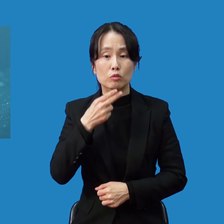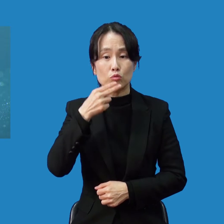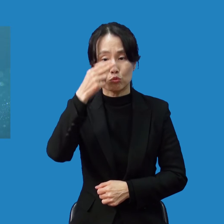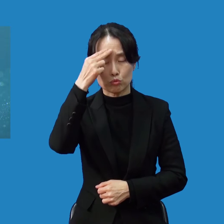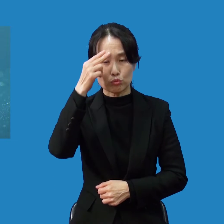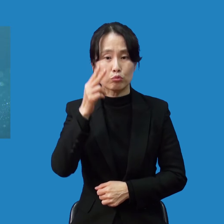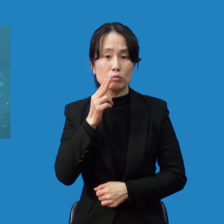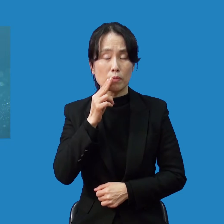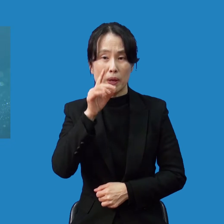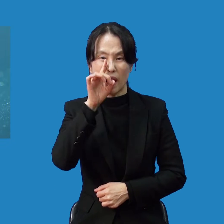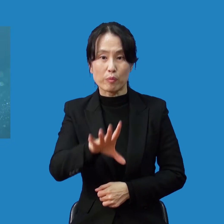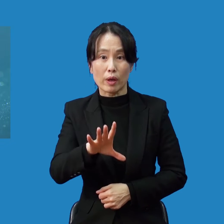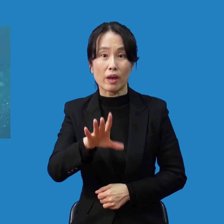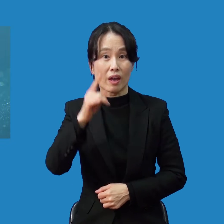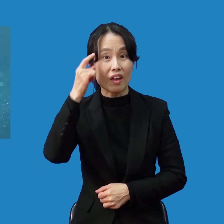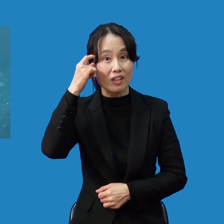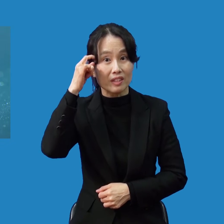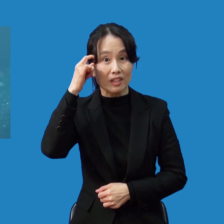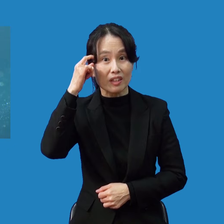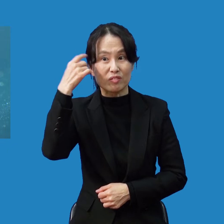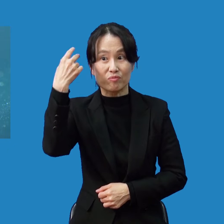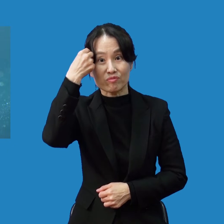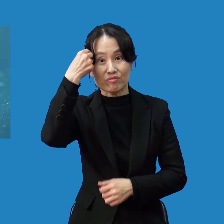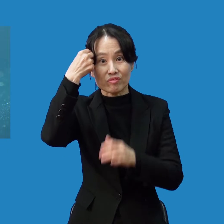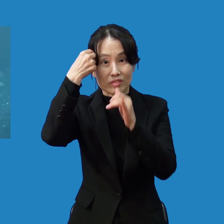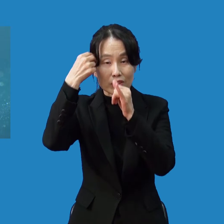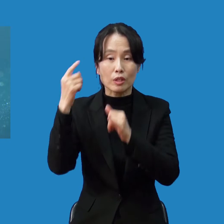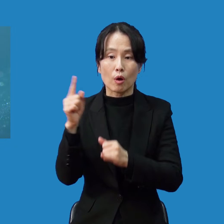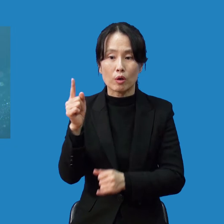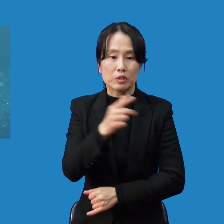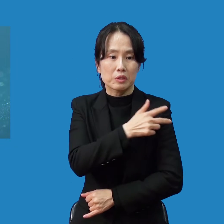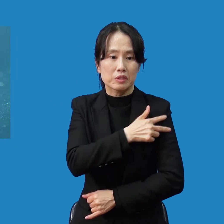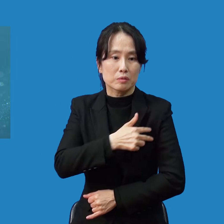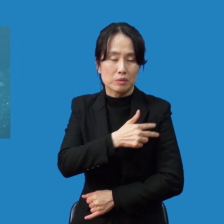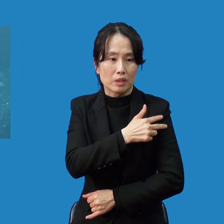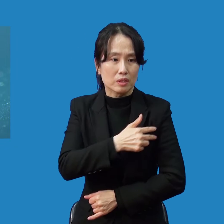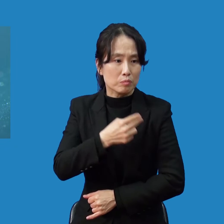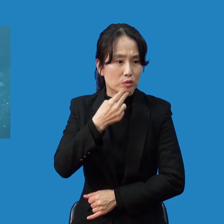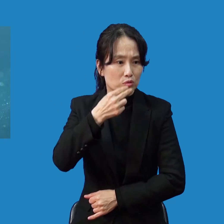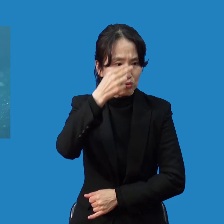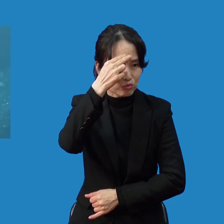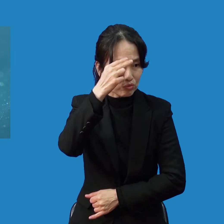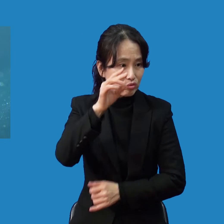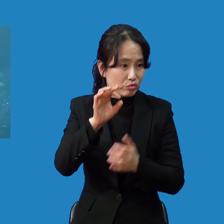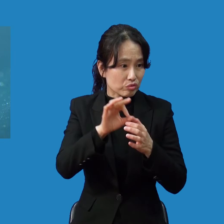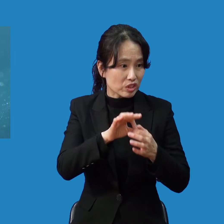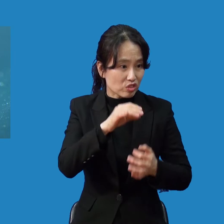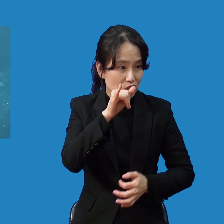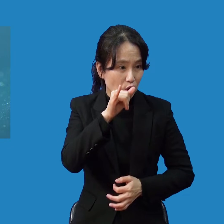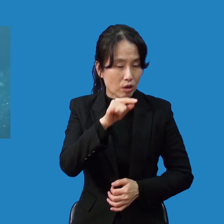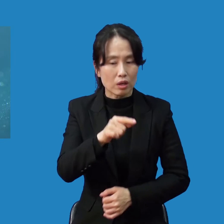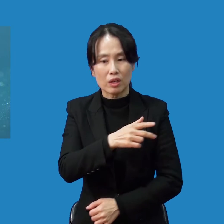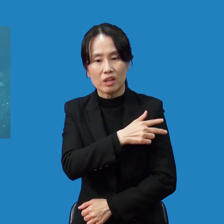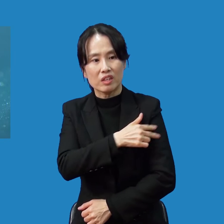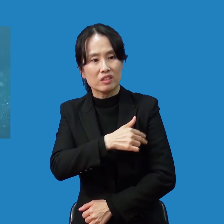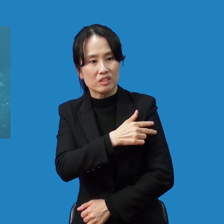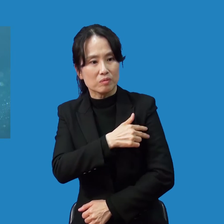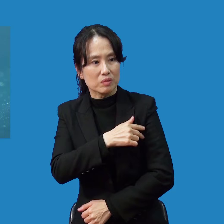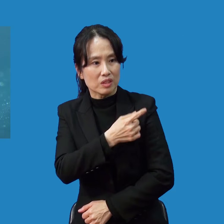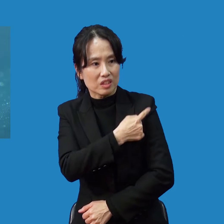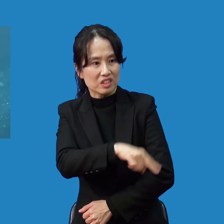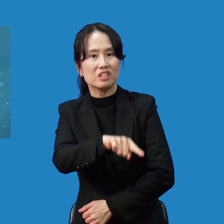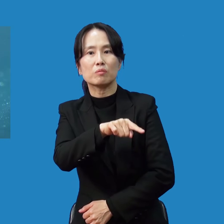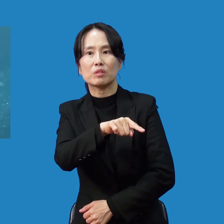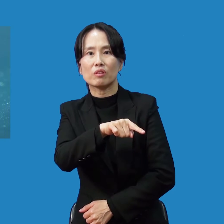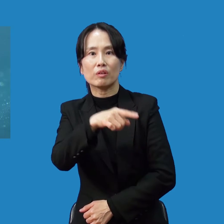된다고 생각하죠. 어떤 집사님이 술, 담배 정리하지 못한 것을 알면 그 사람 집사 자격이 없어,